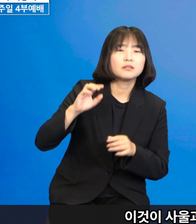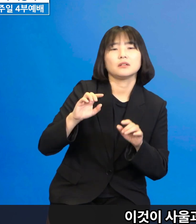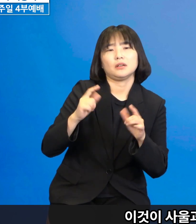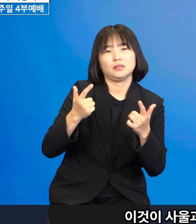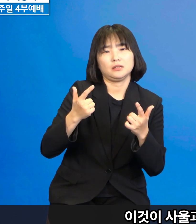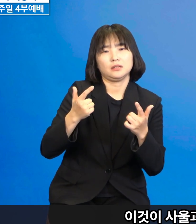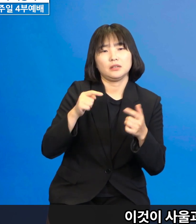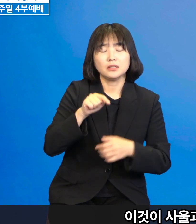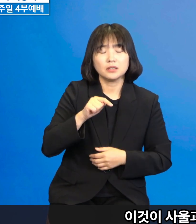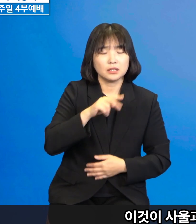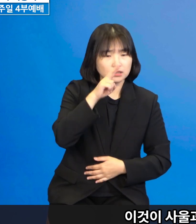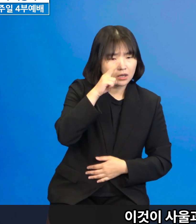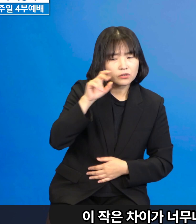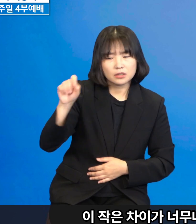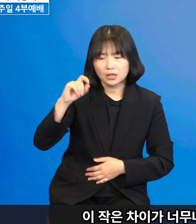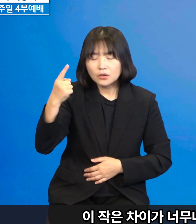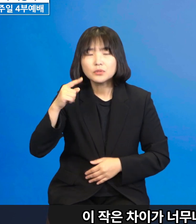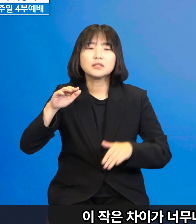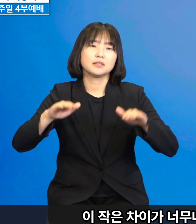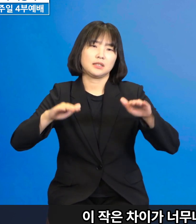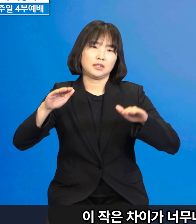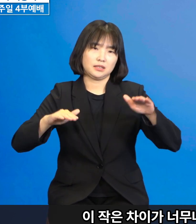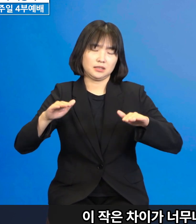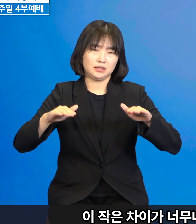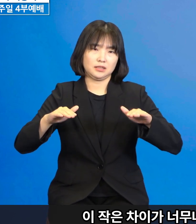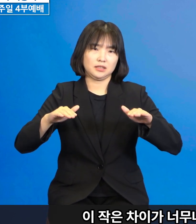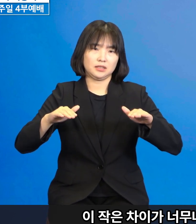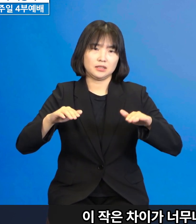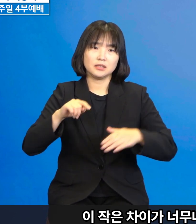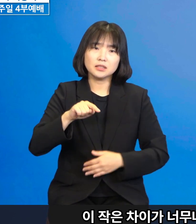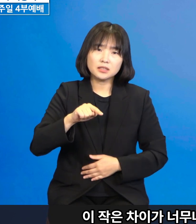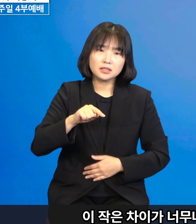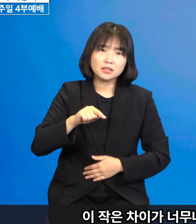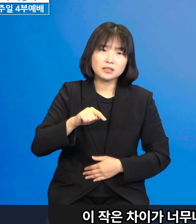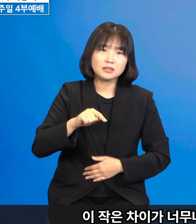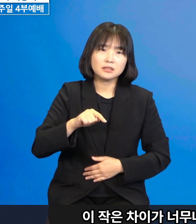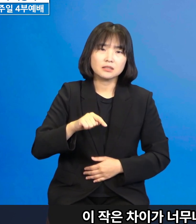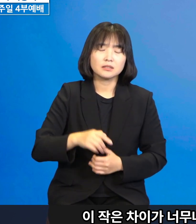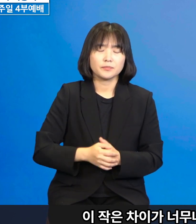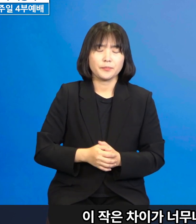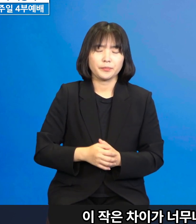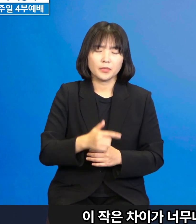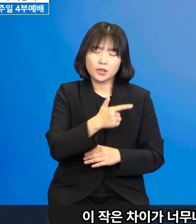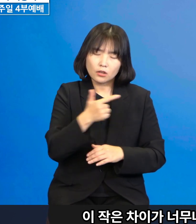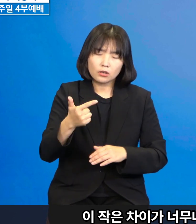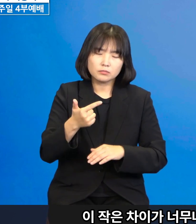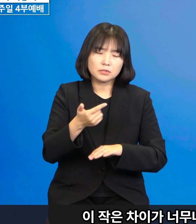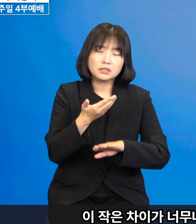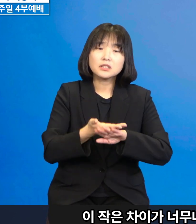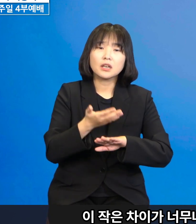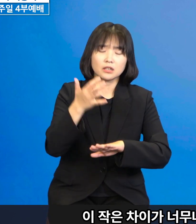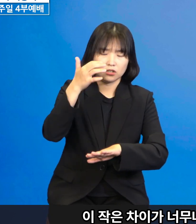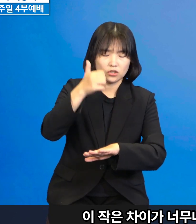다윗의 차이인데 이 작은 차이가 너무나 다른 결말을 가져옵니다.